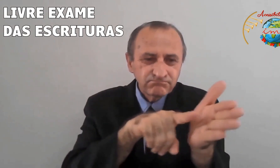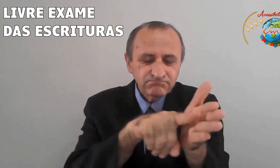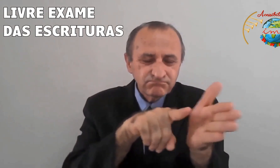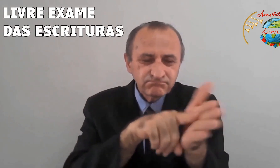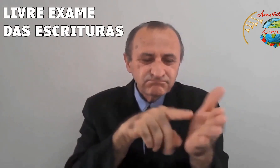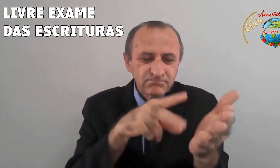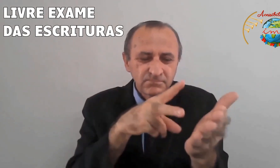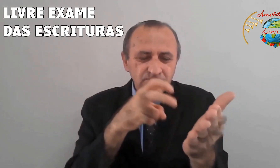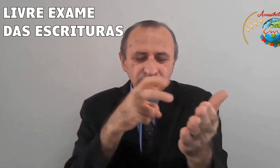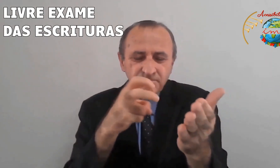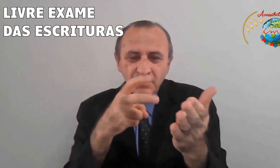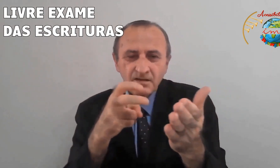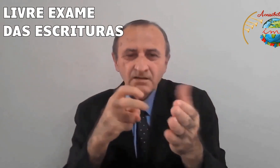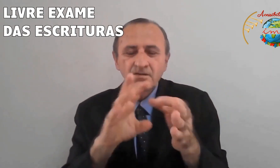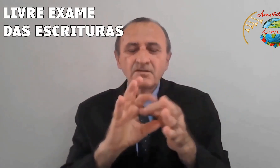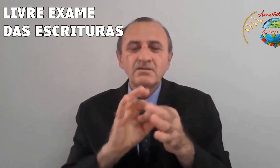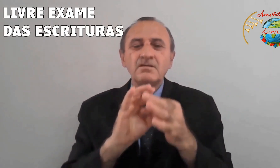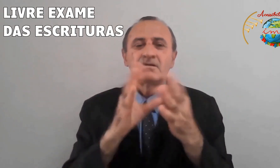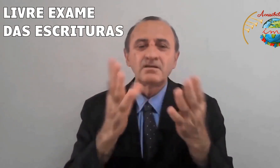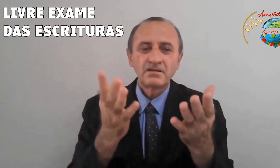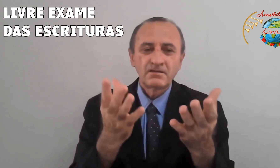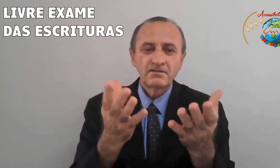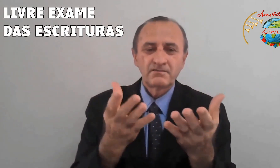das Escrituras.